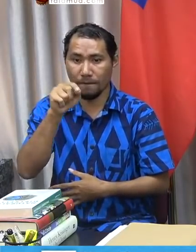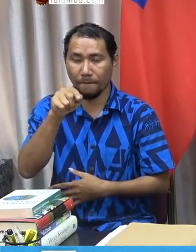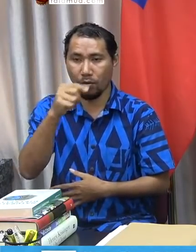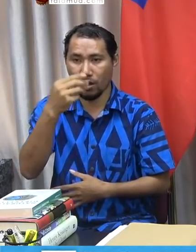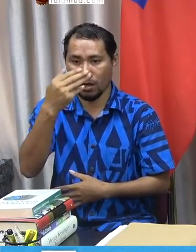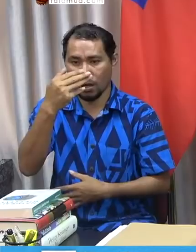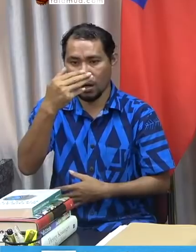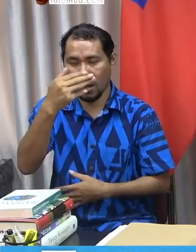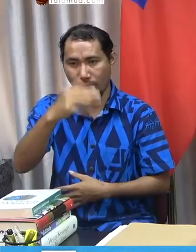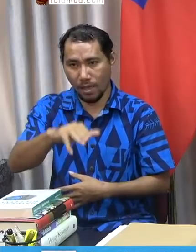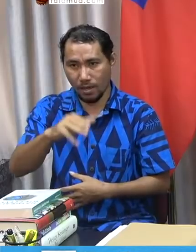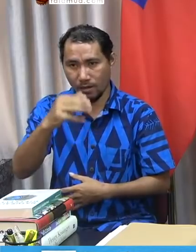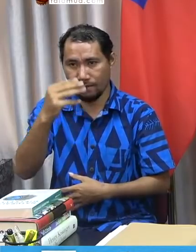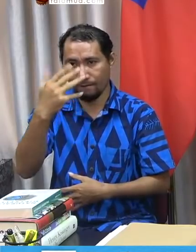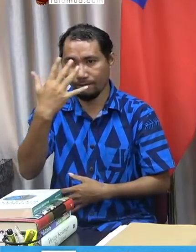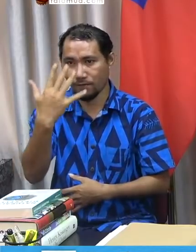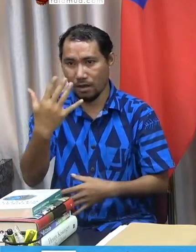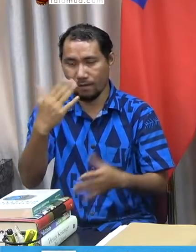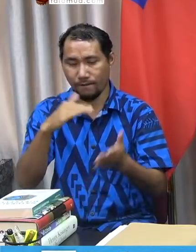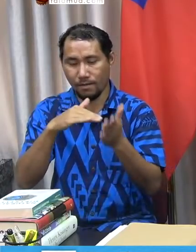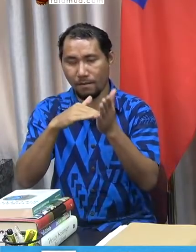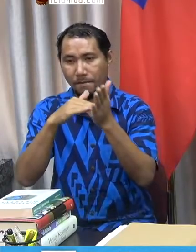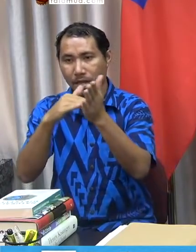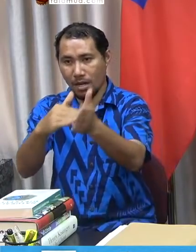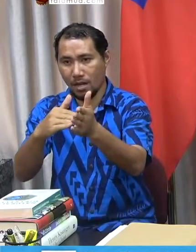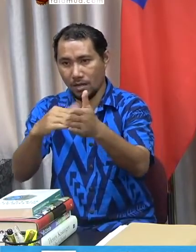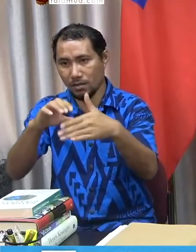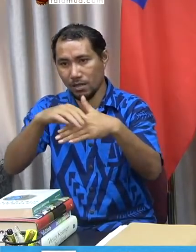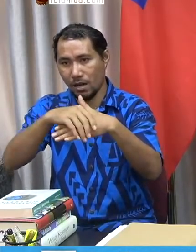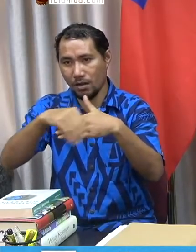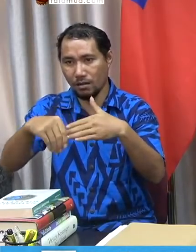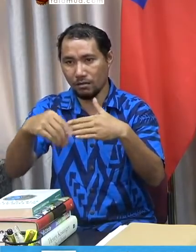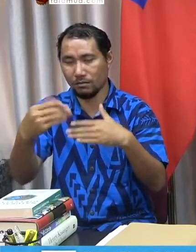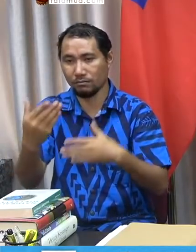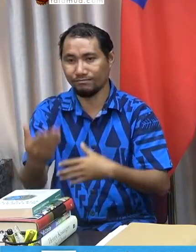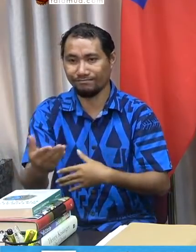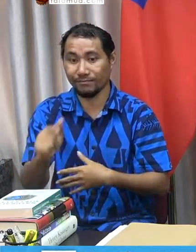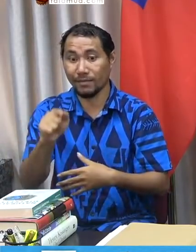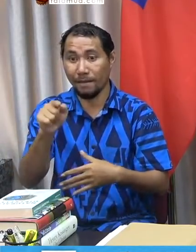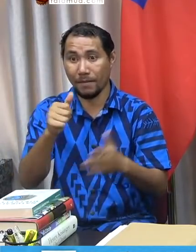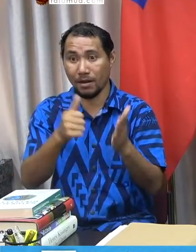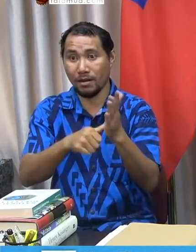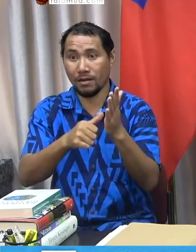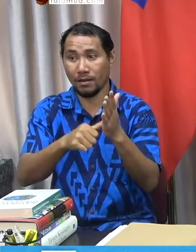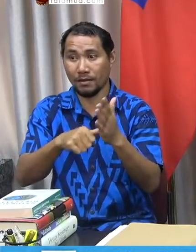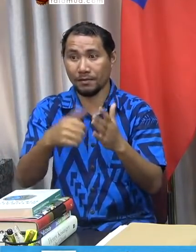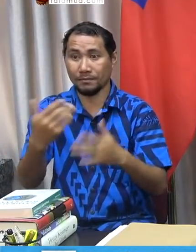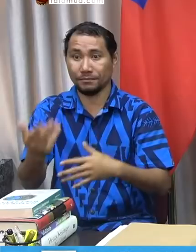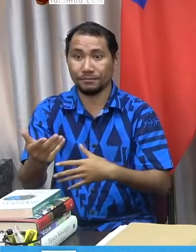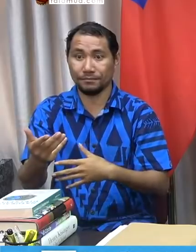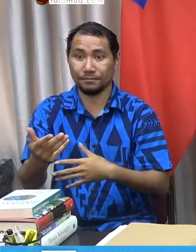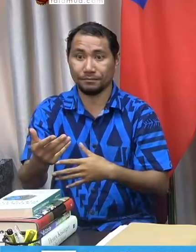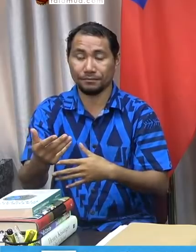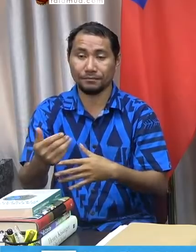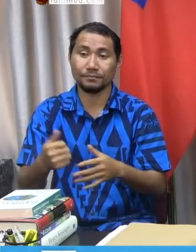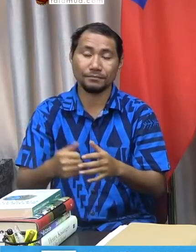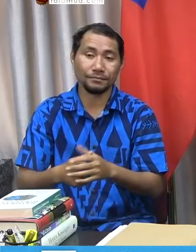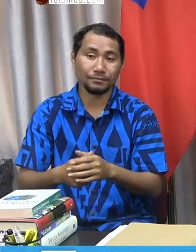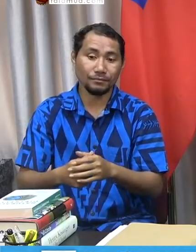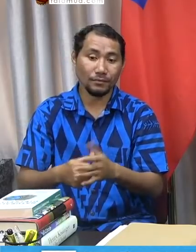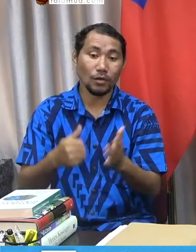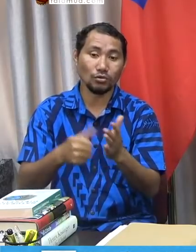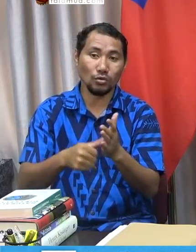2.5 miliona tala. Ia onisi o nei vai ngā tupe. O tupe o toe whaupopo